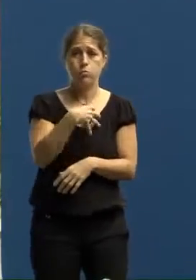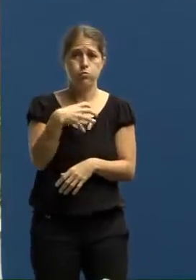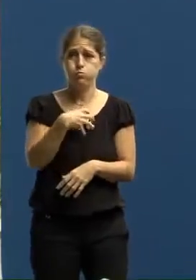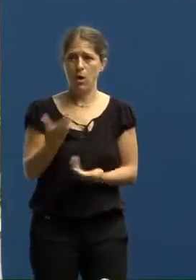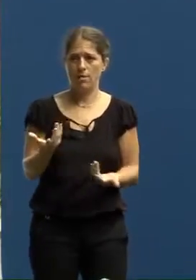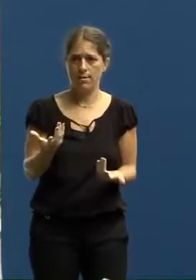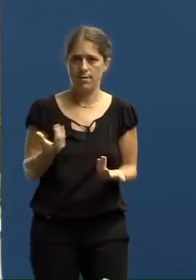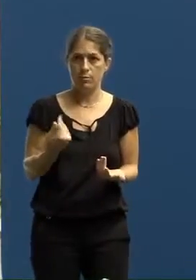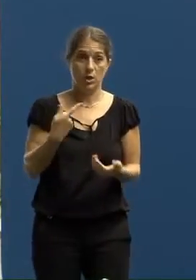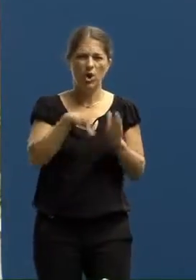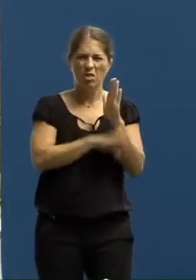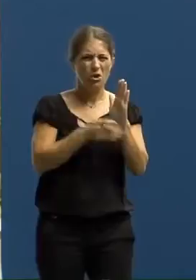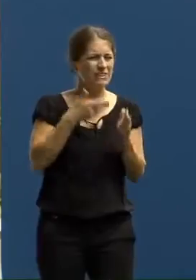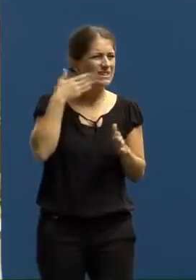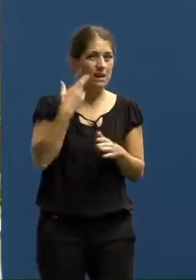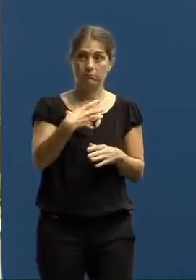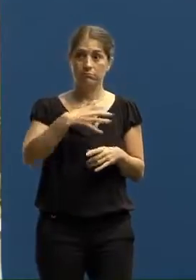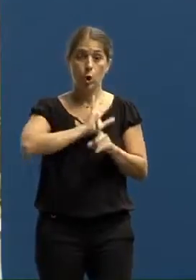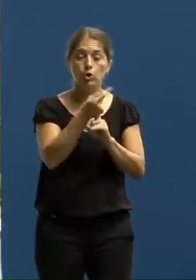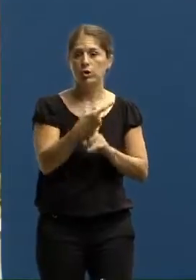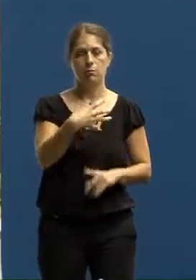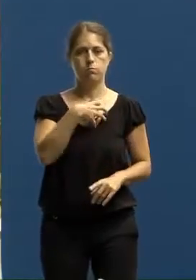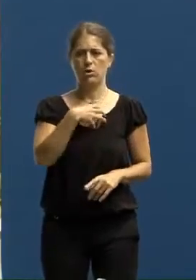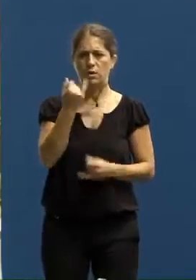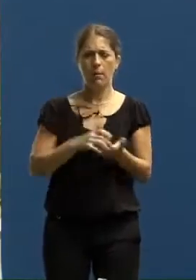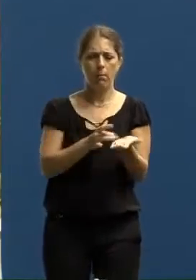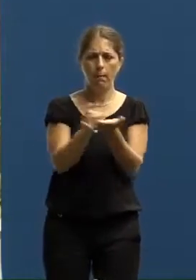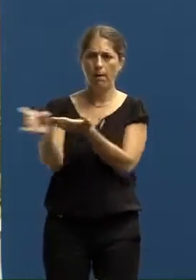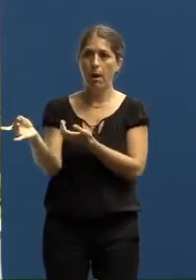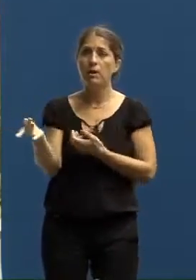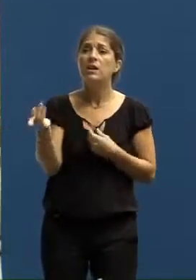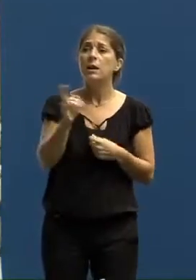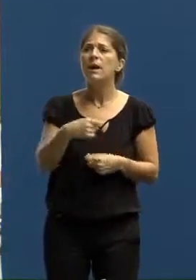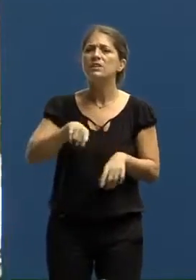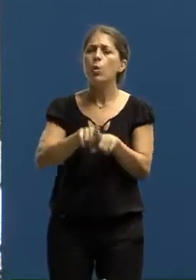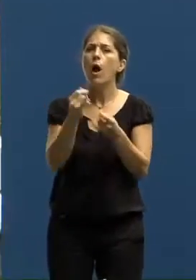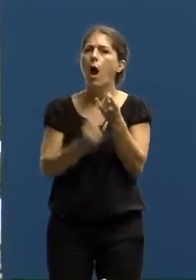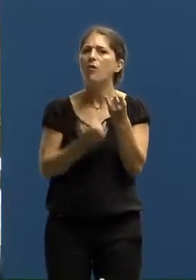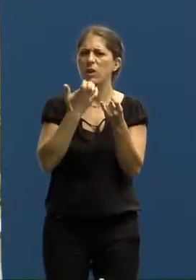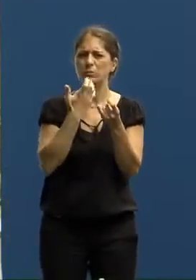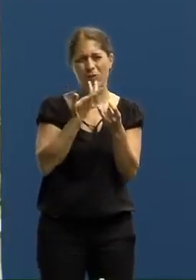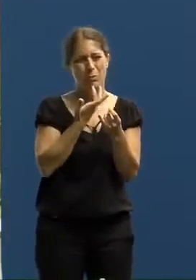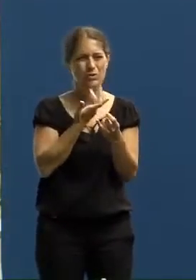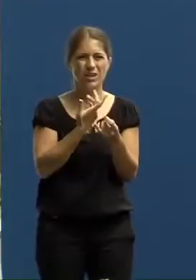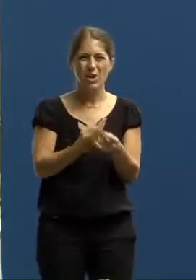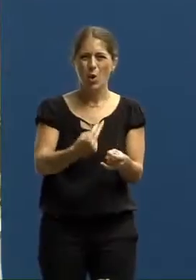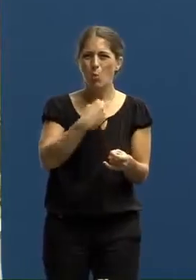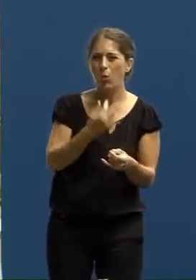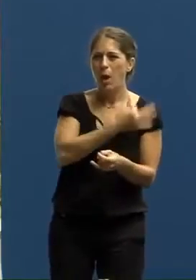procurarlle vivir en condicións de dignidade, e botalos fora tamén como forma de falar para manifestar a